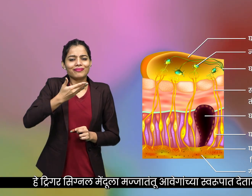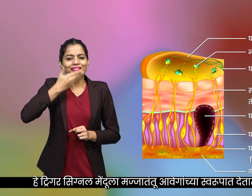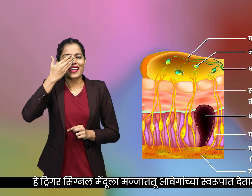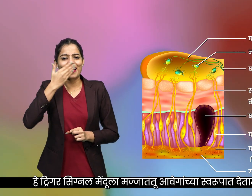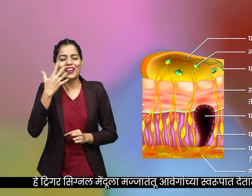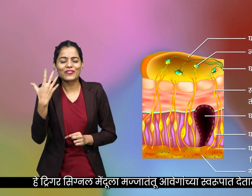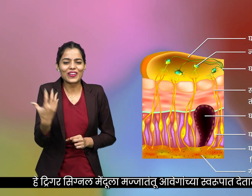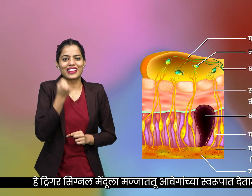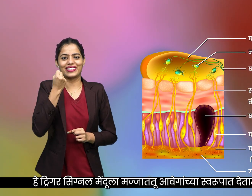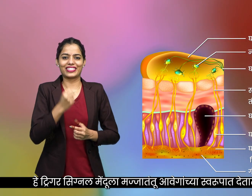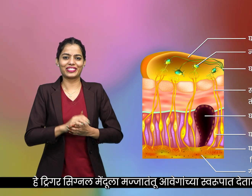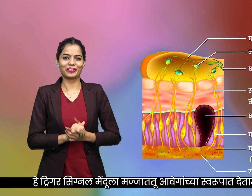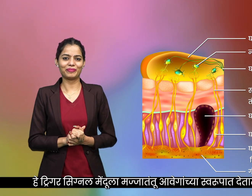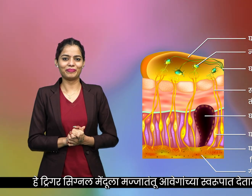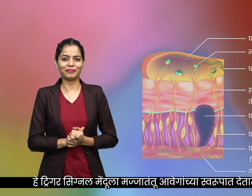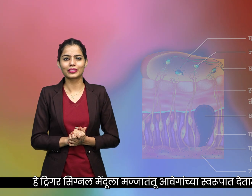जिथे वास आढळतो.